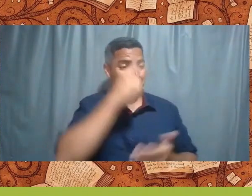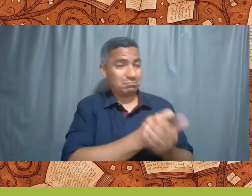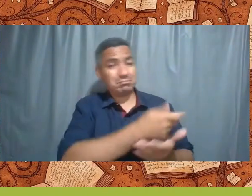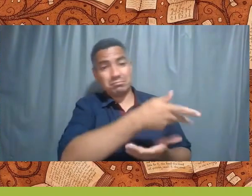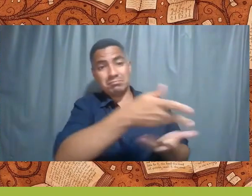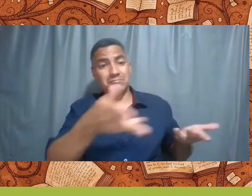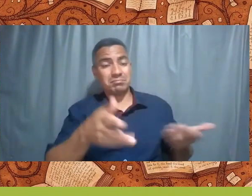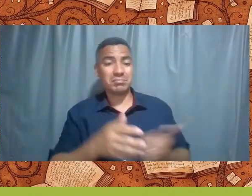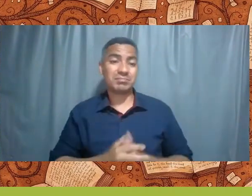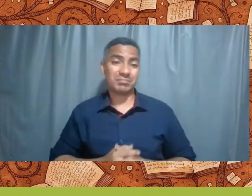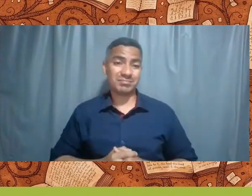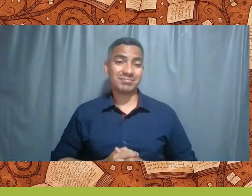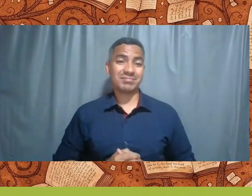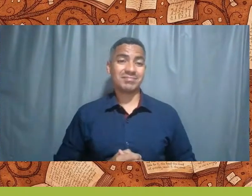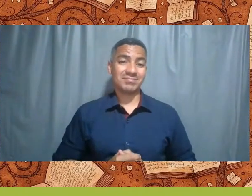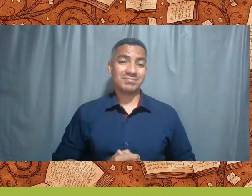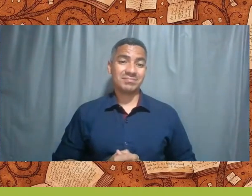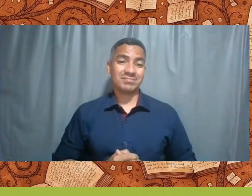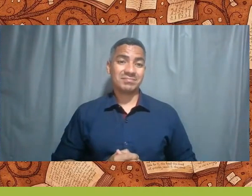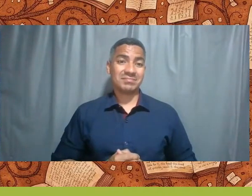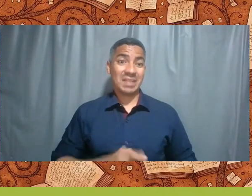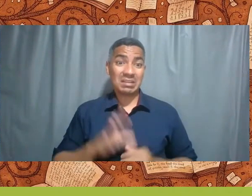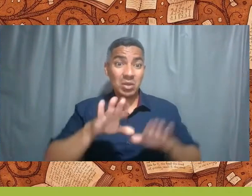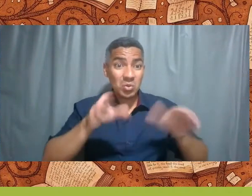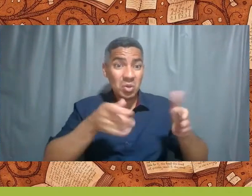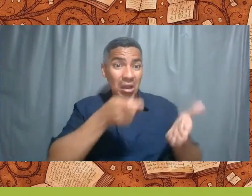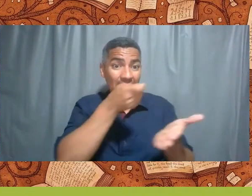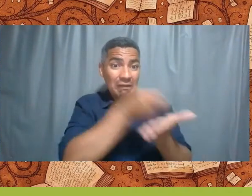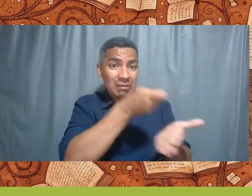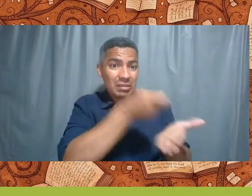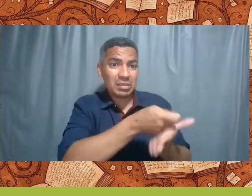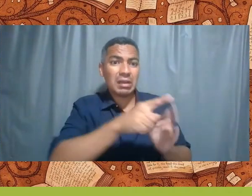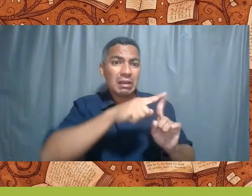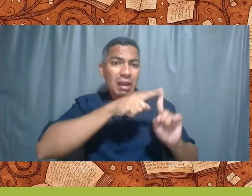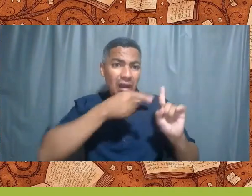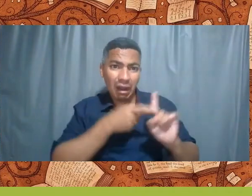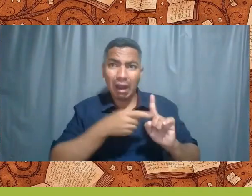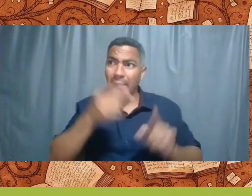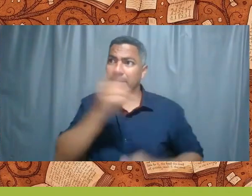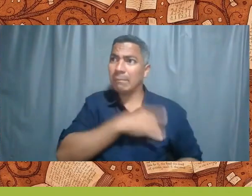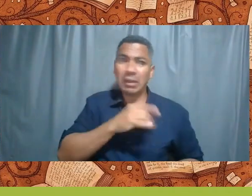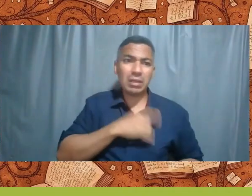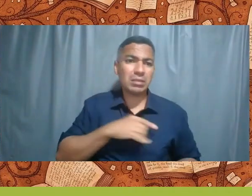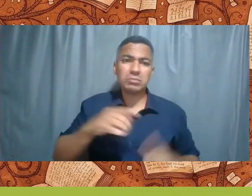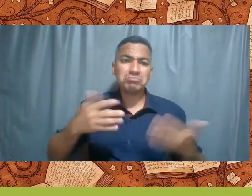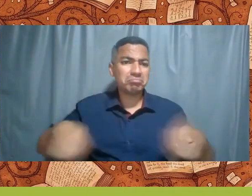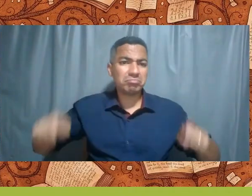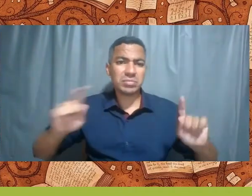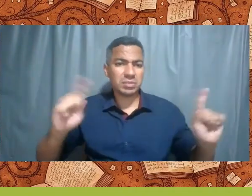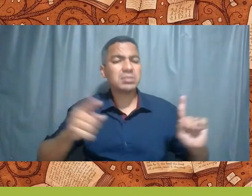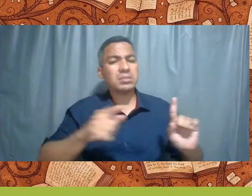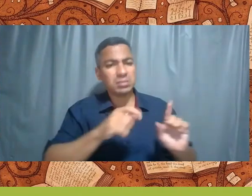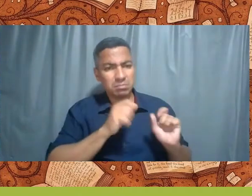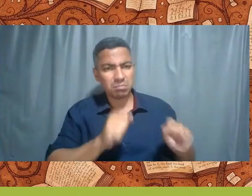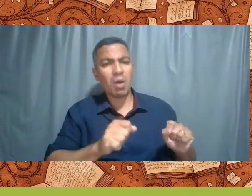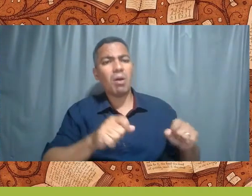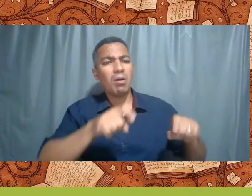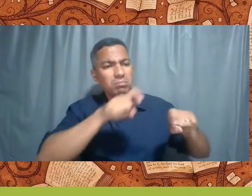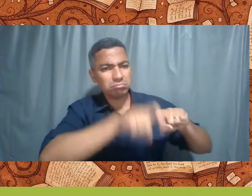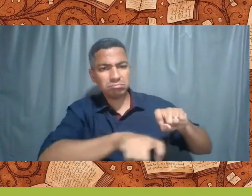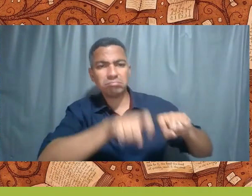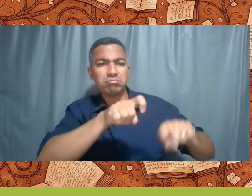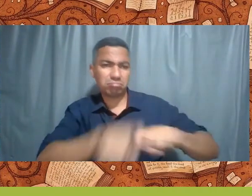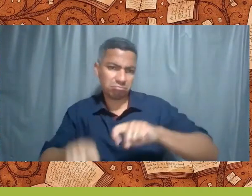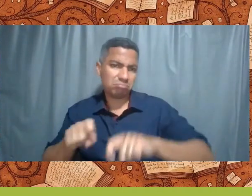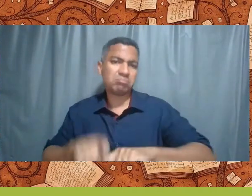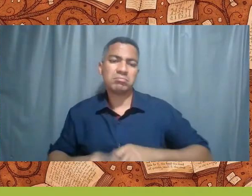à gravidez, como acontece hoje com as moças de classes populares no Brasil ainda, que têm essas